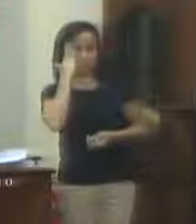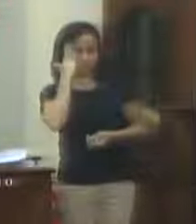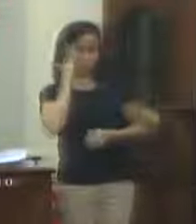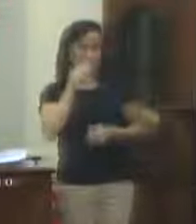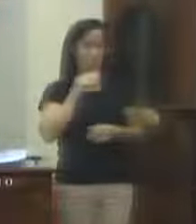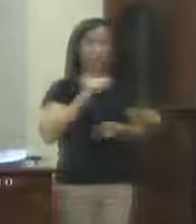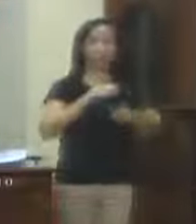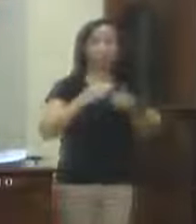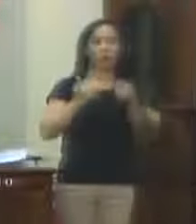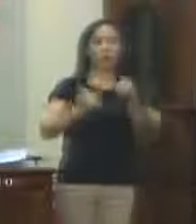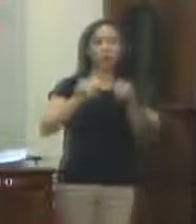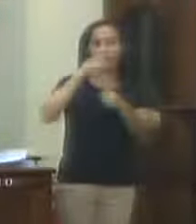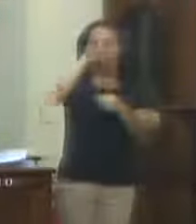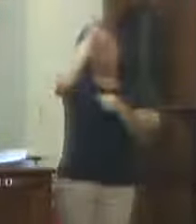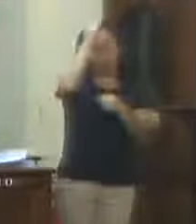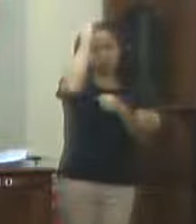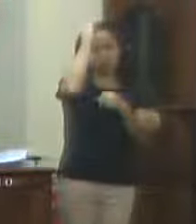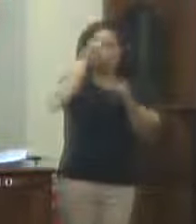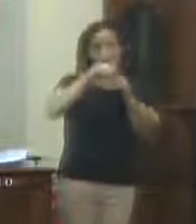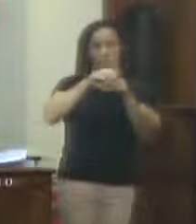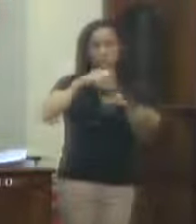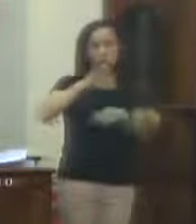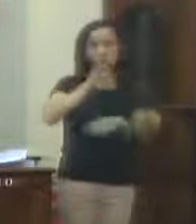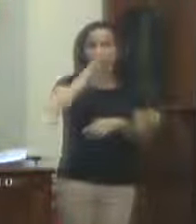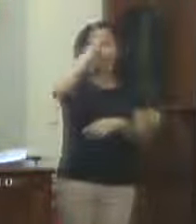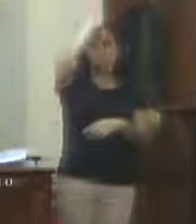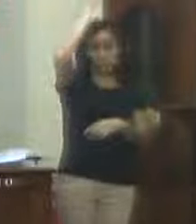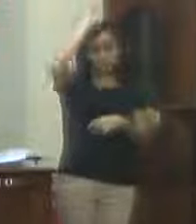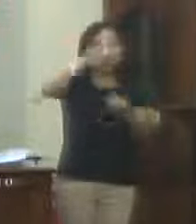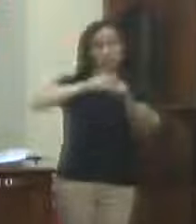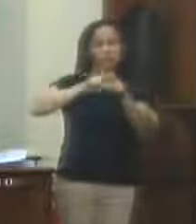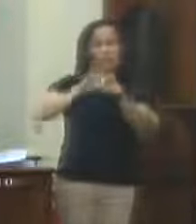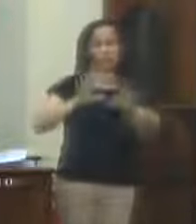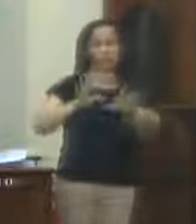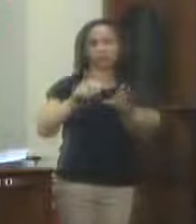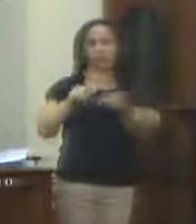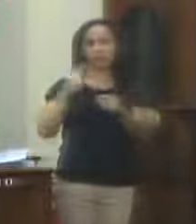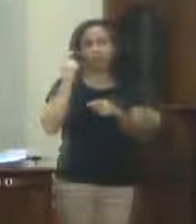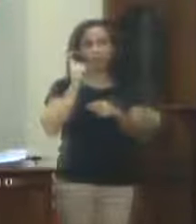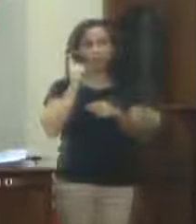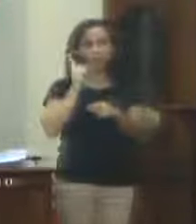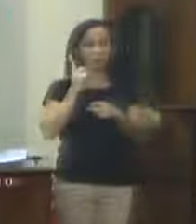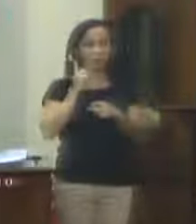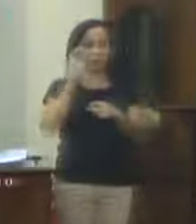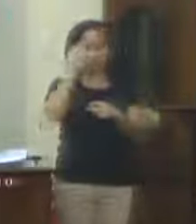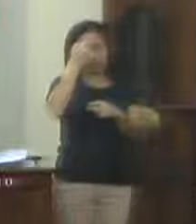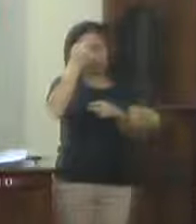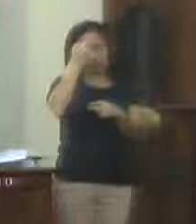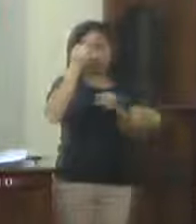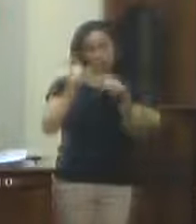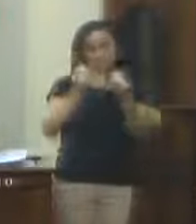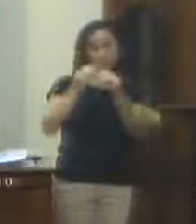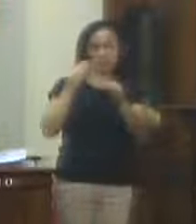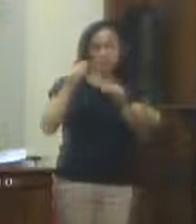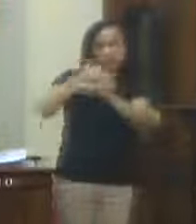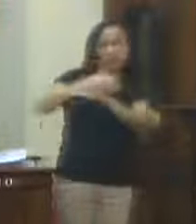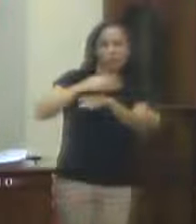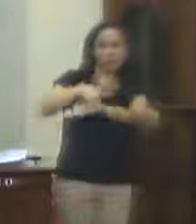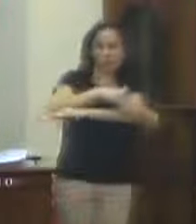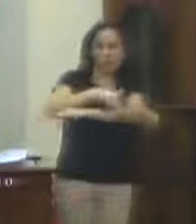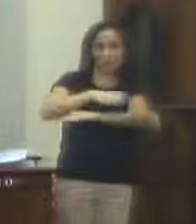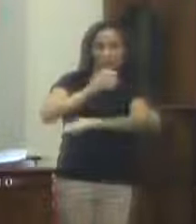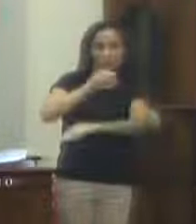ambulâncias, viaturas policiais e do Corpo de Bombeiro, desde que estejam com os sirenes ligados, podem acessar uma via pública na